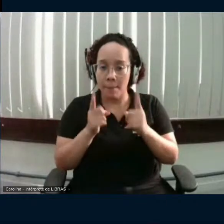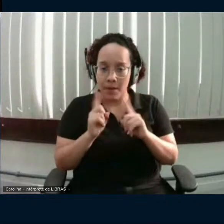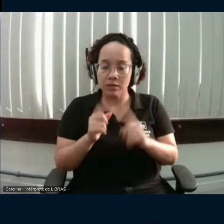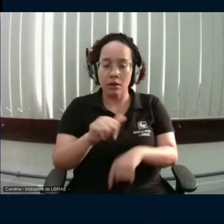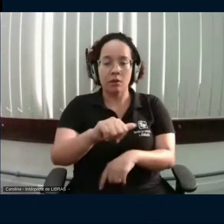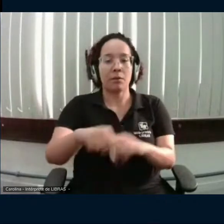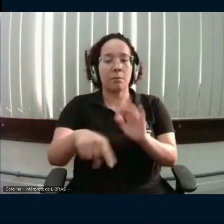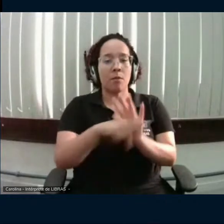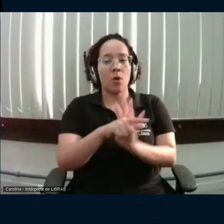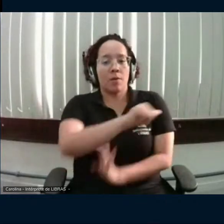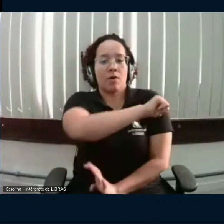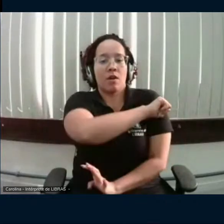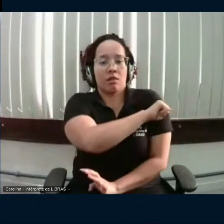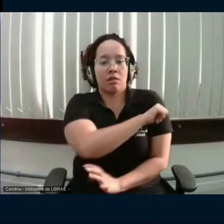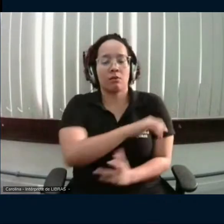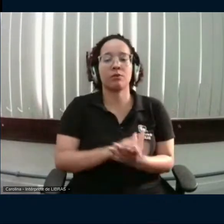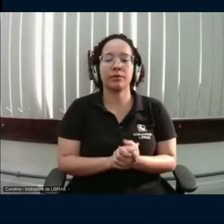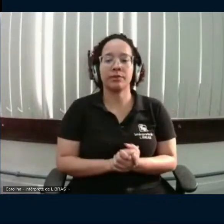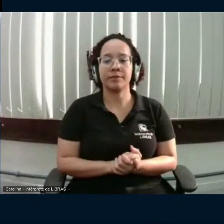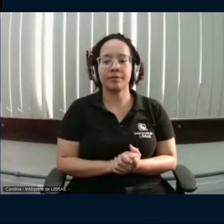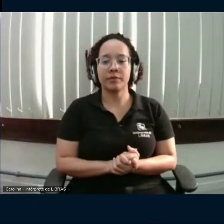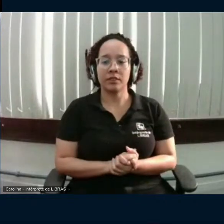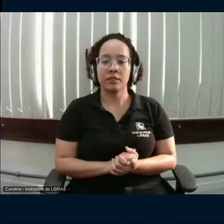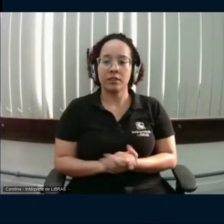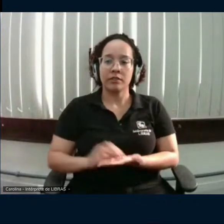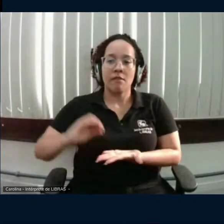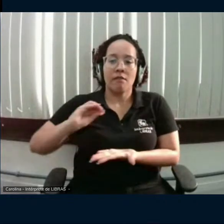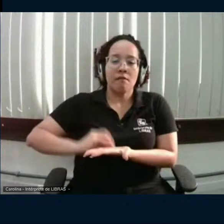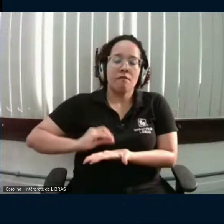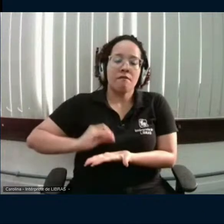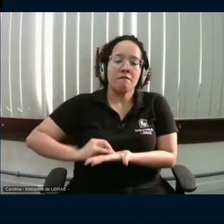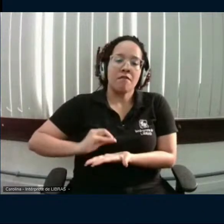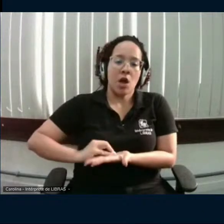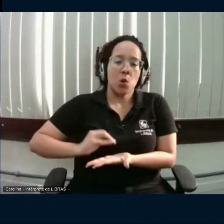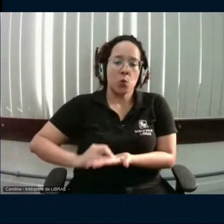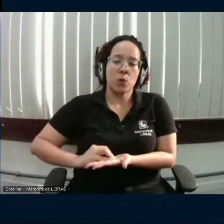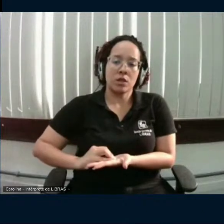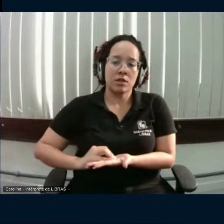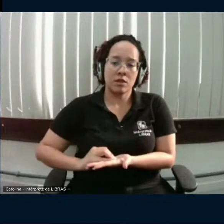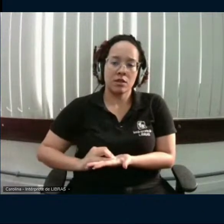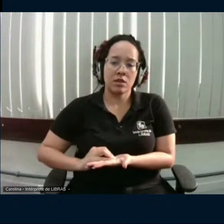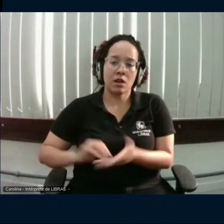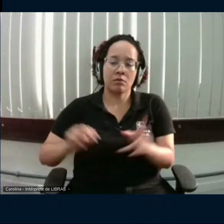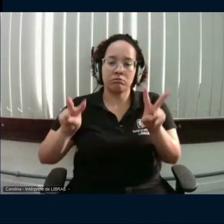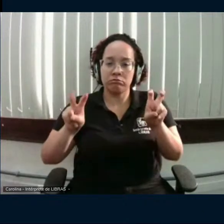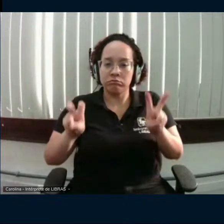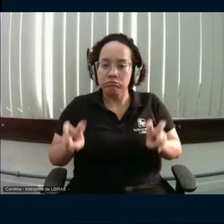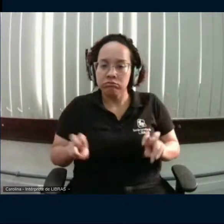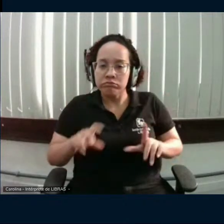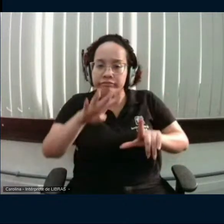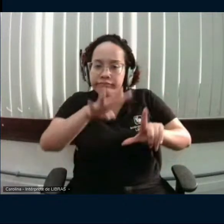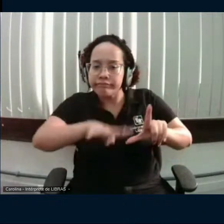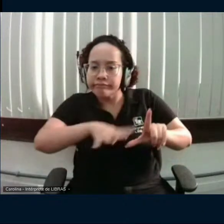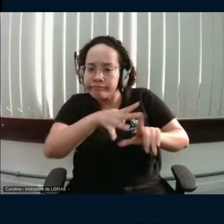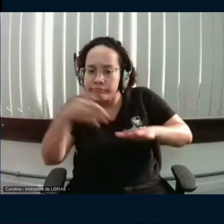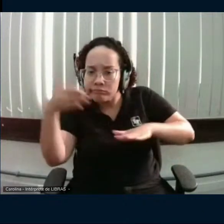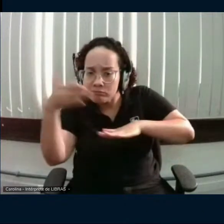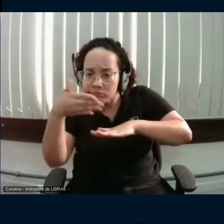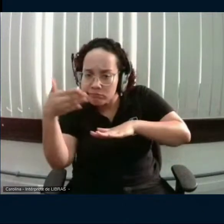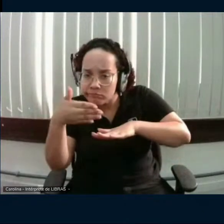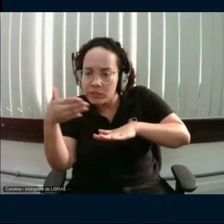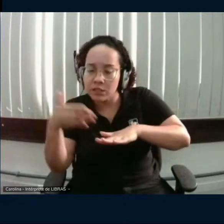parte dos estudantes é a ausência de acesso aos componentes curriculares, que são os que